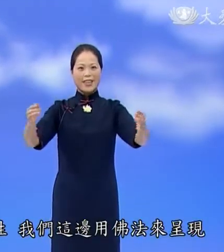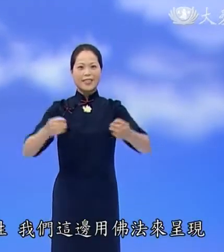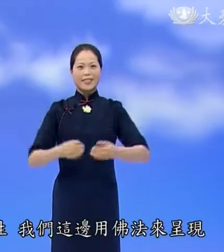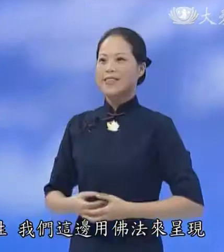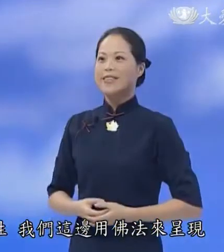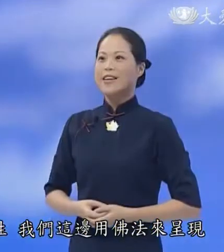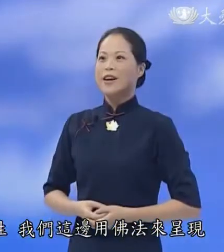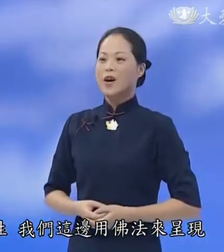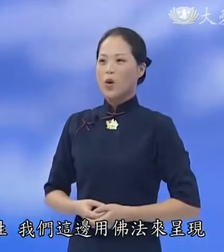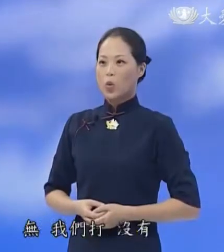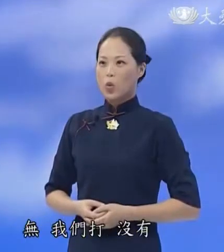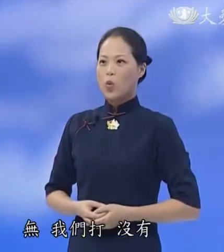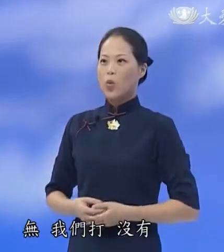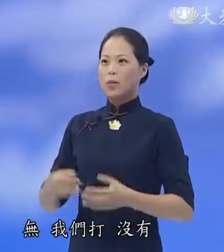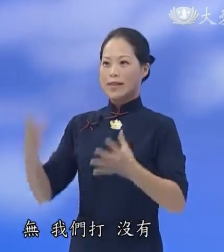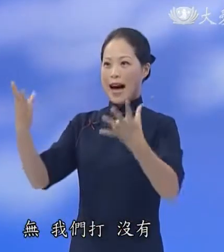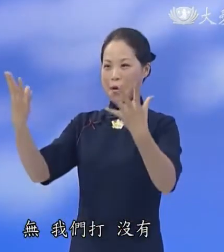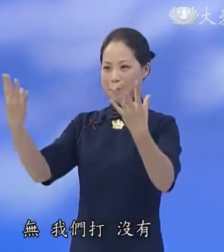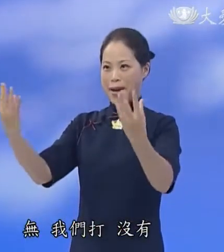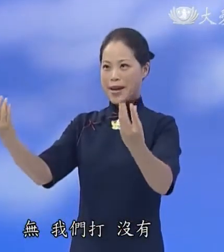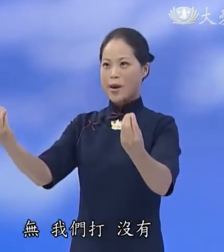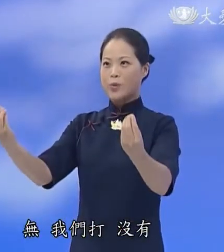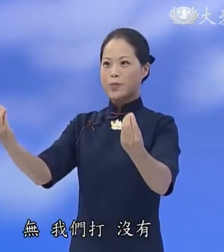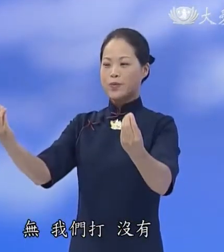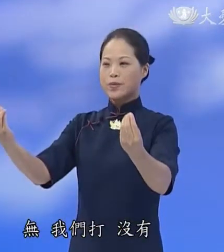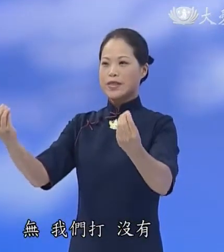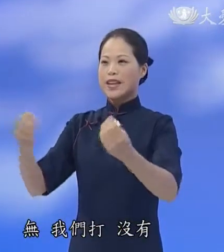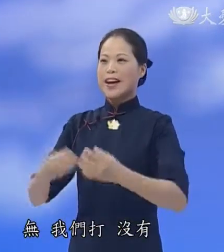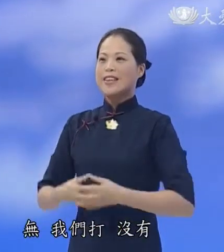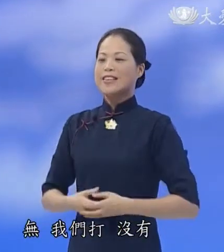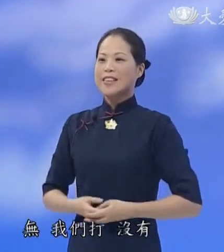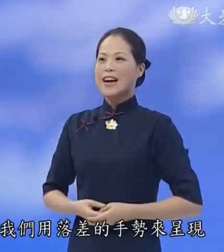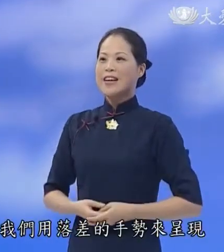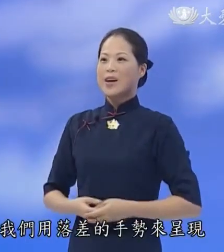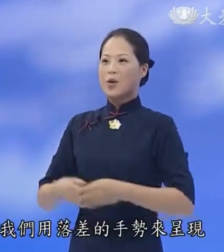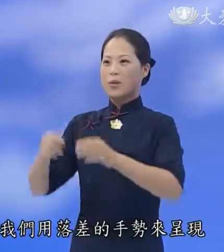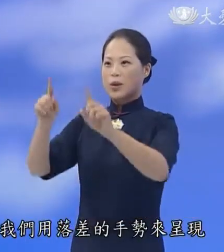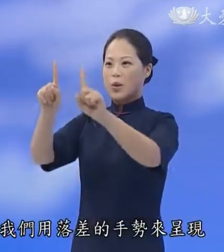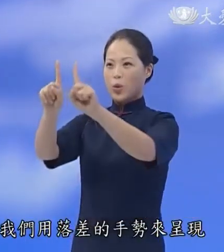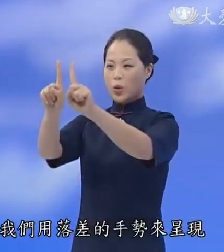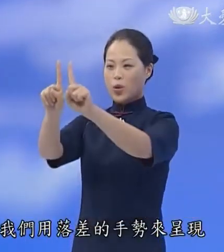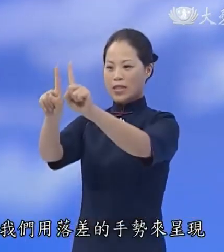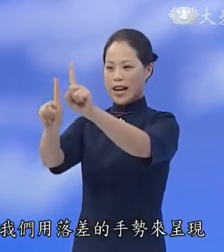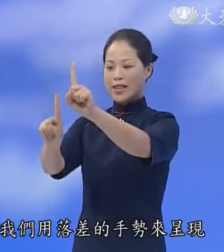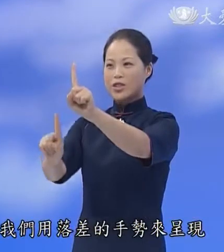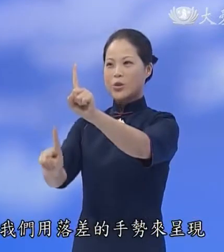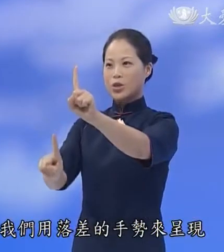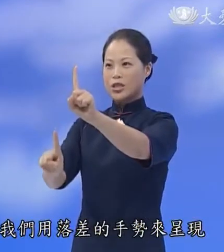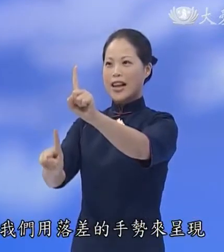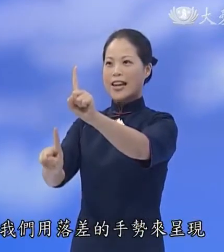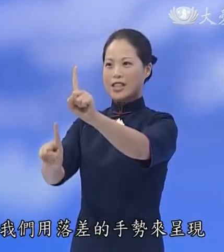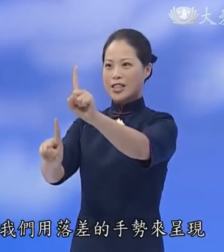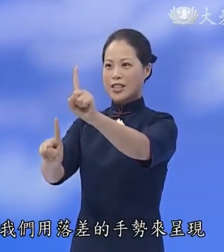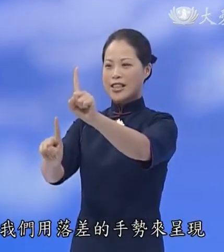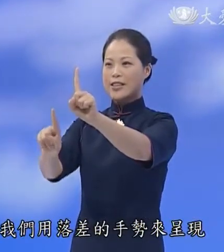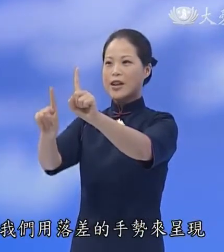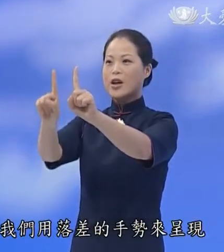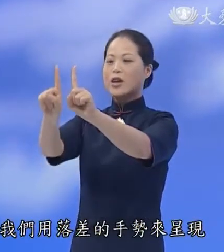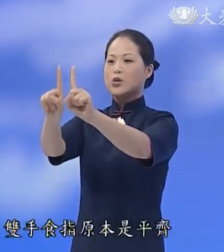现，无我们打没有，差我们用落差的手势来呈现，